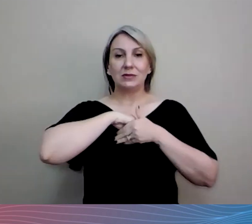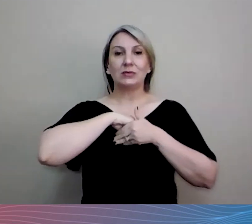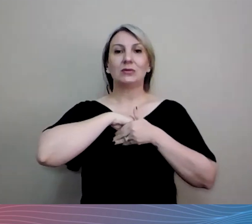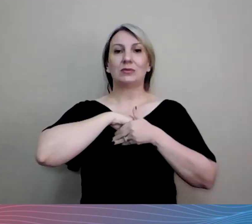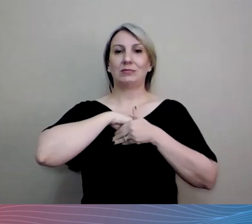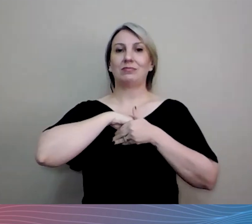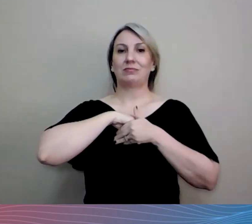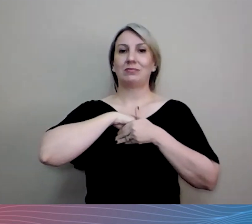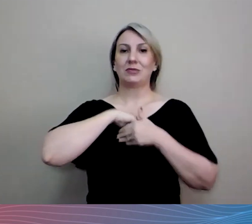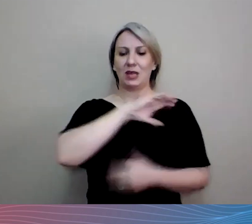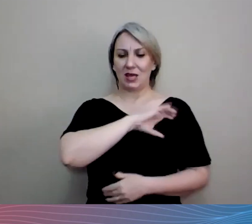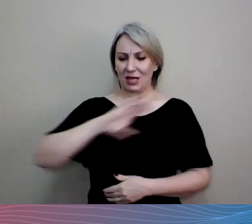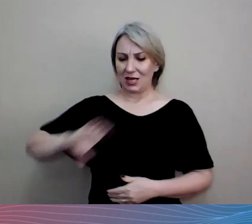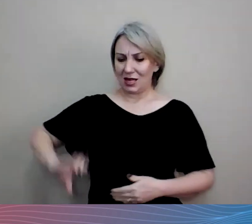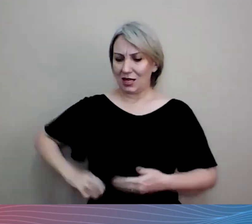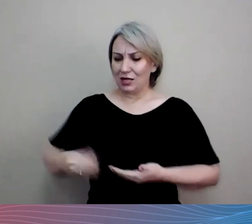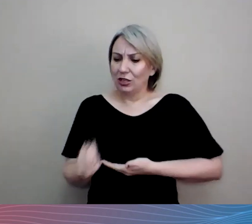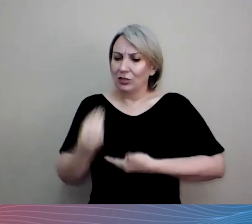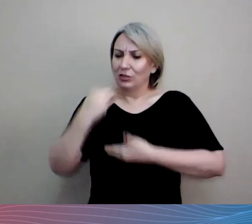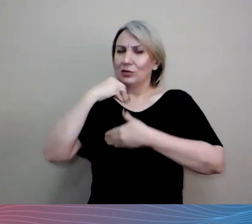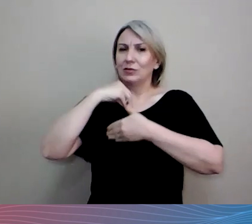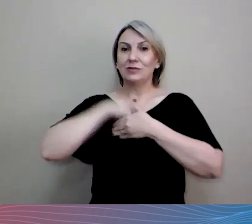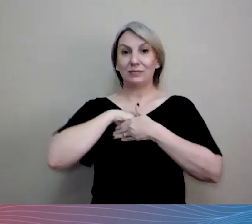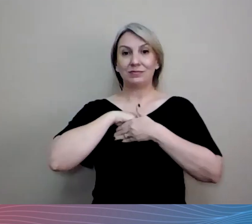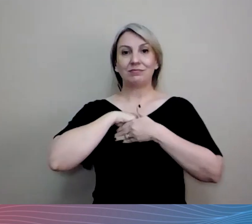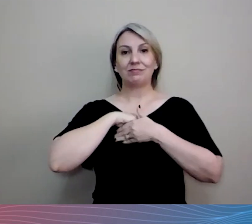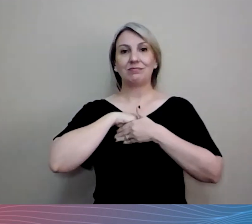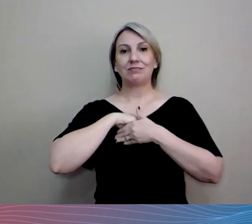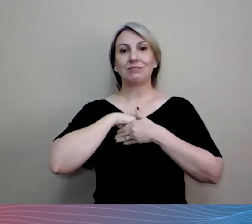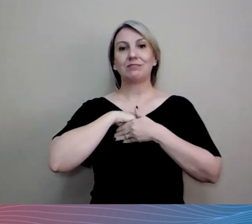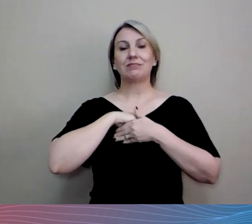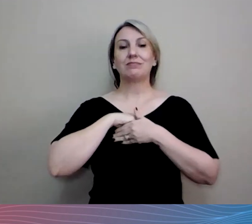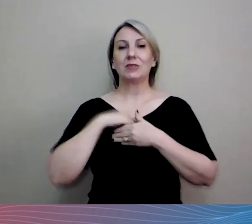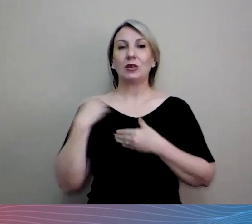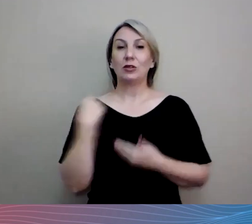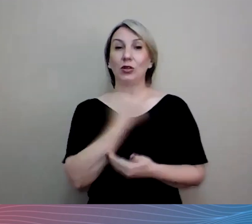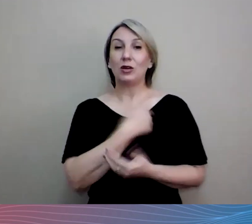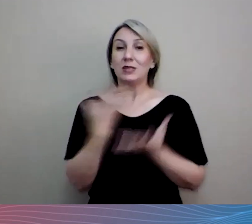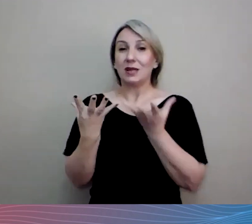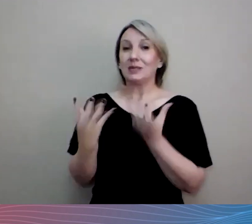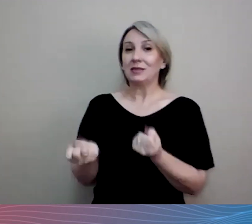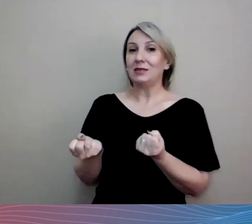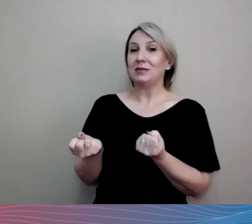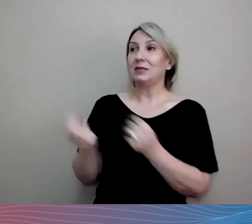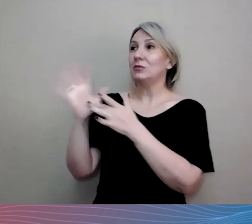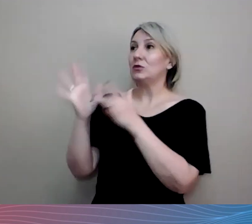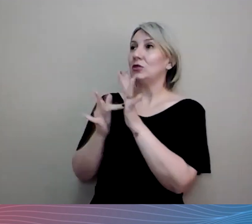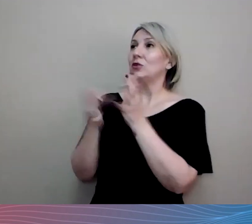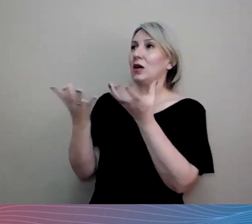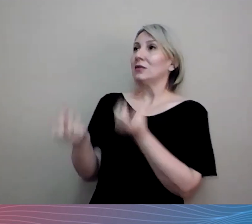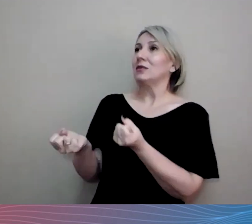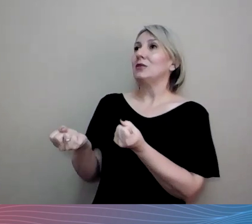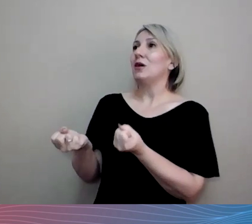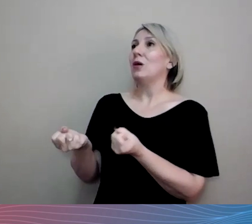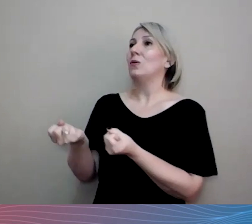Cristo, que entrou em nosso espírito no dia da nossa regeneração. Quando nós cremos em Jesus, nós recebemos